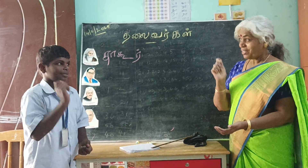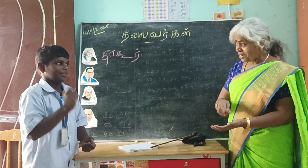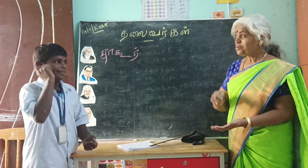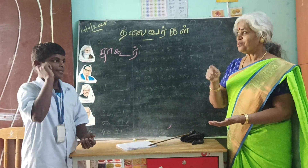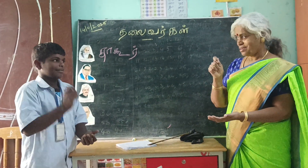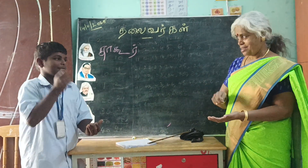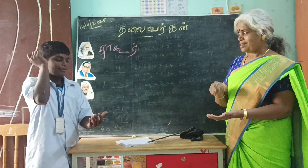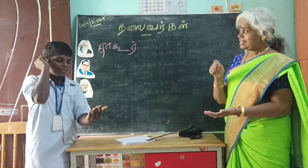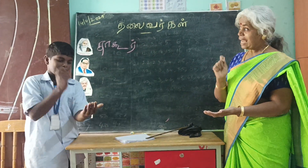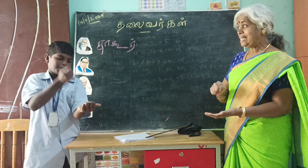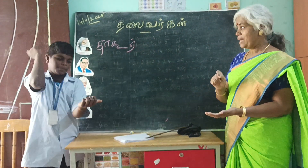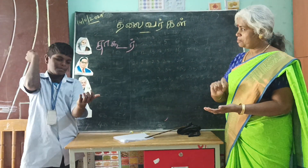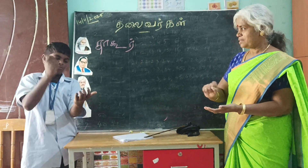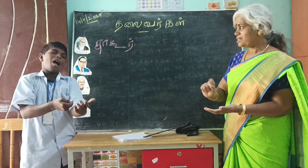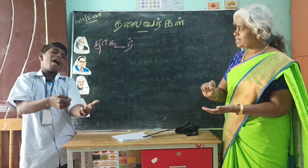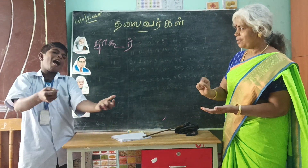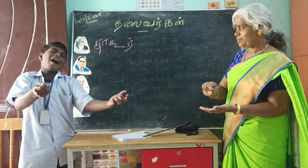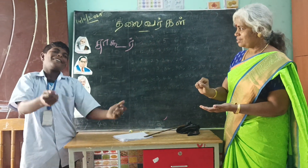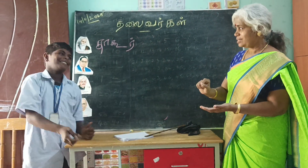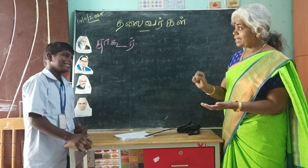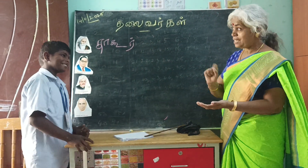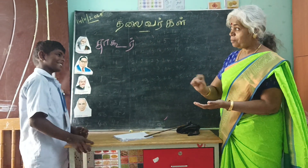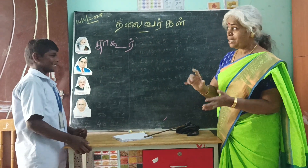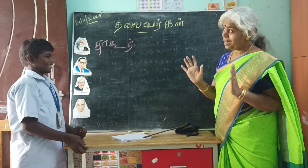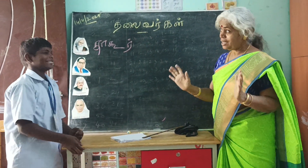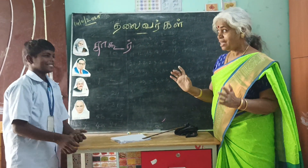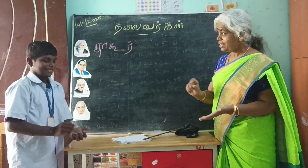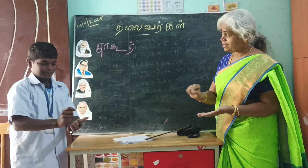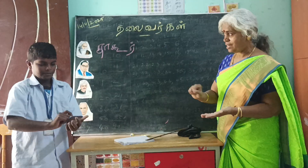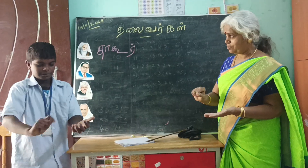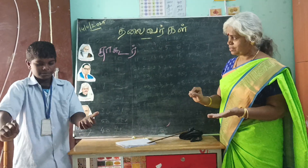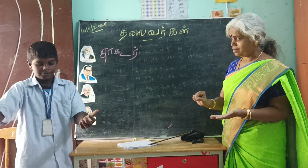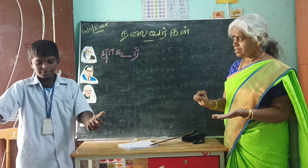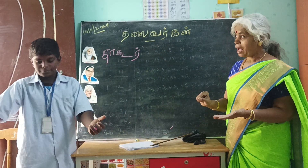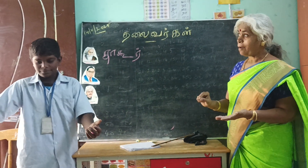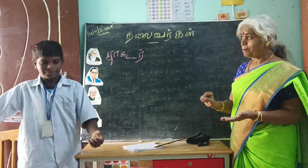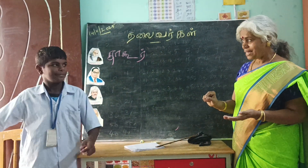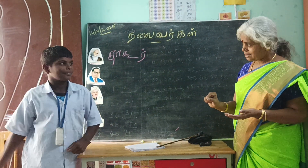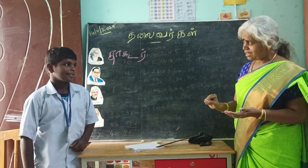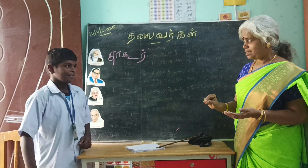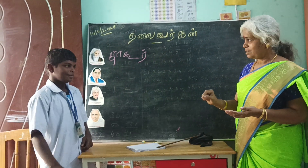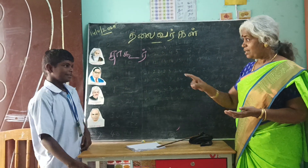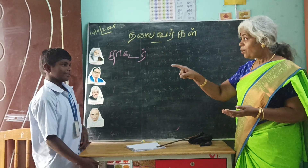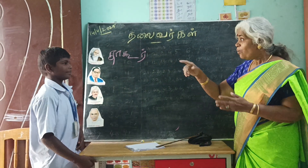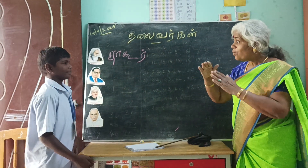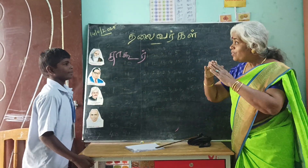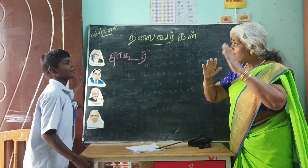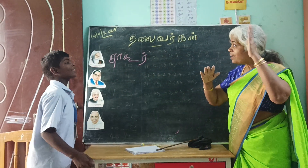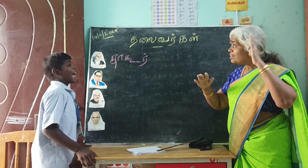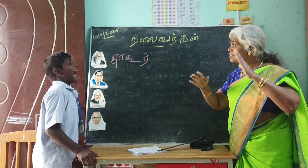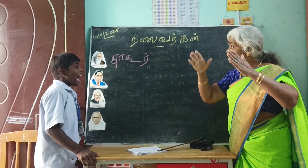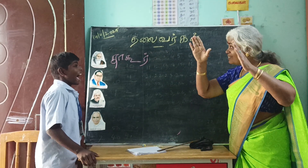வெரி குட். சட்டம் எழுதினார். சட்டம் நிறைய எழுதினார் அம்பேத்கர். வீட்டாண்ட